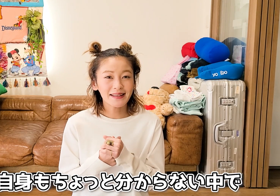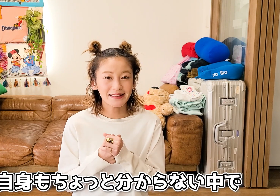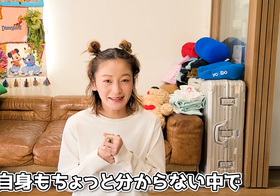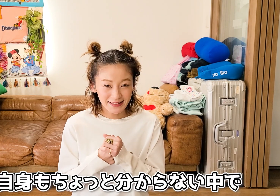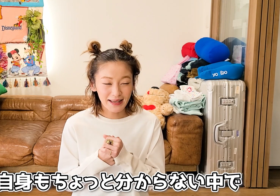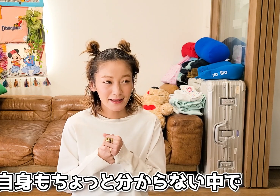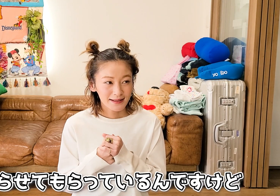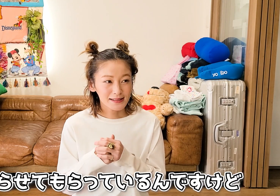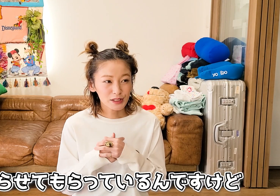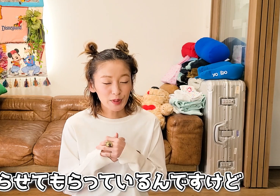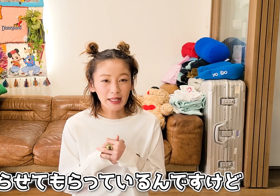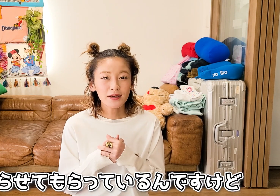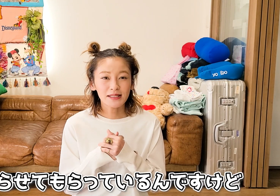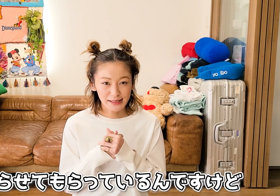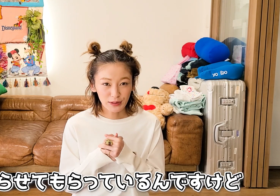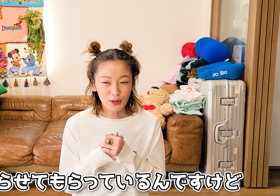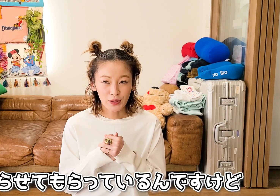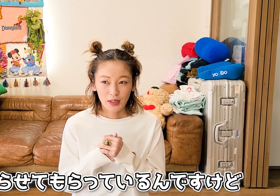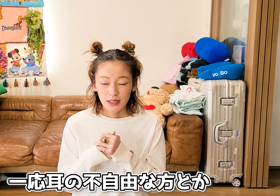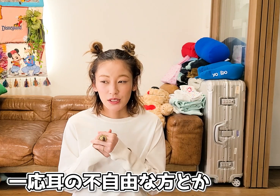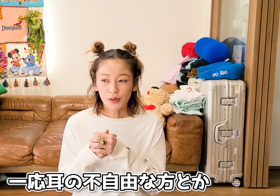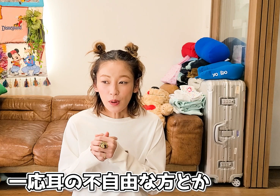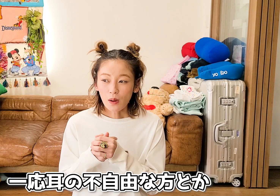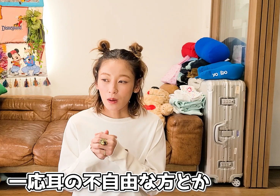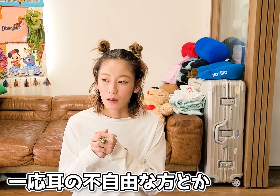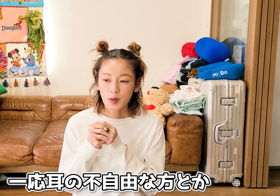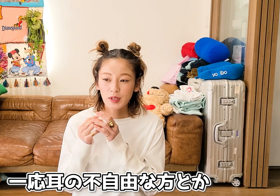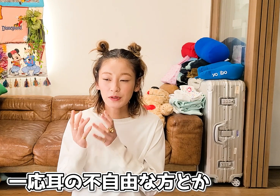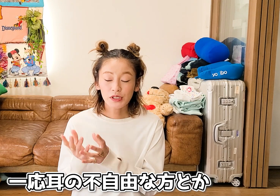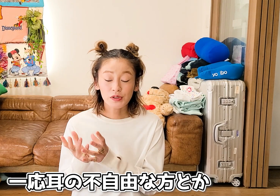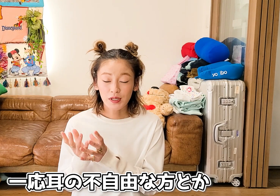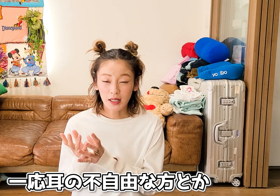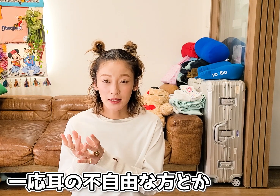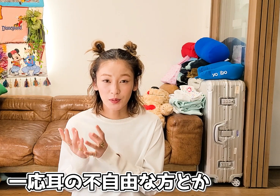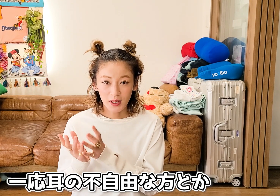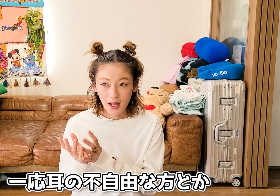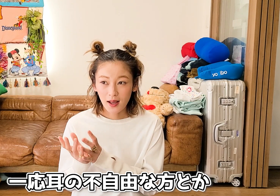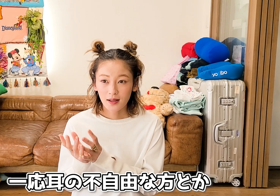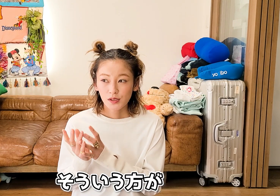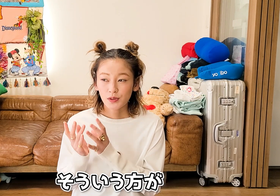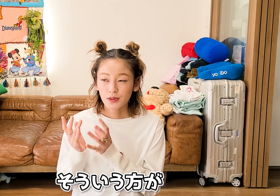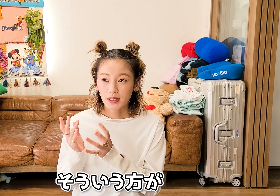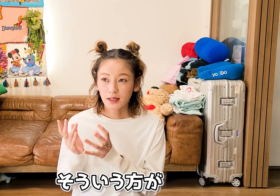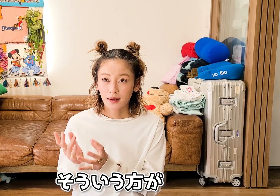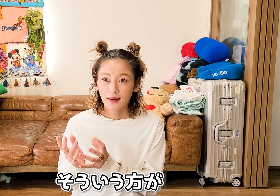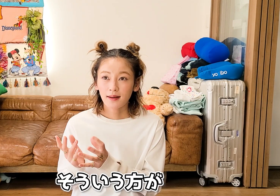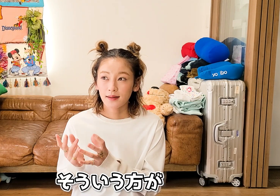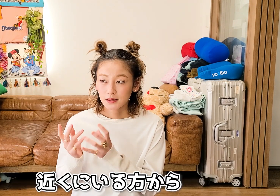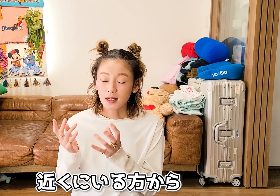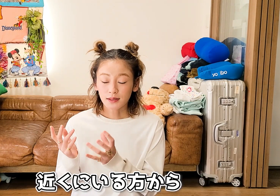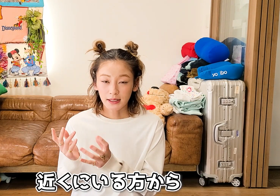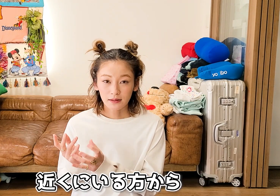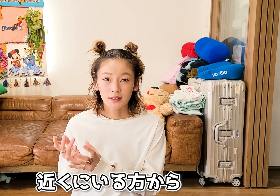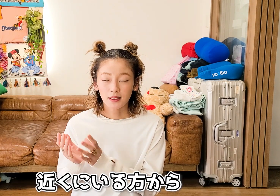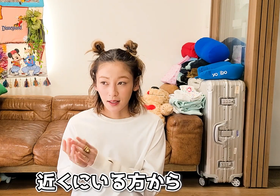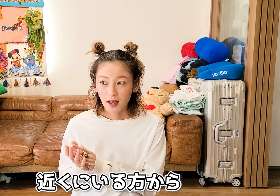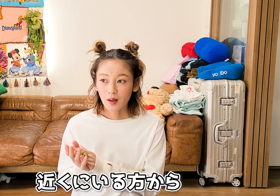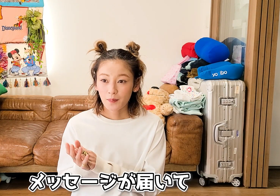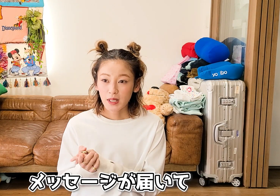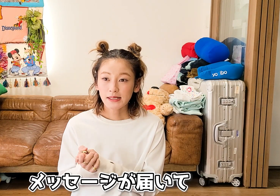中でやらせてもらってるんですけど、一応耳の不自由な方とか、そういう方が近くにいる方からメッセ